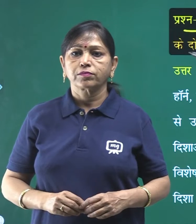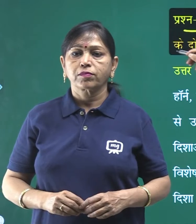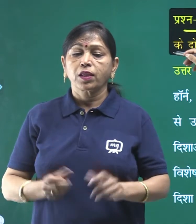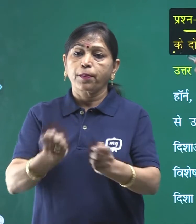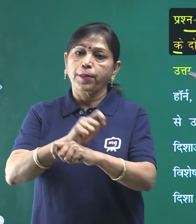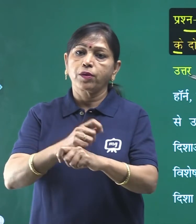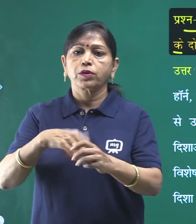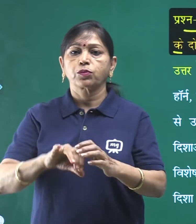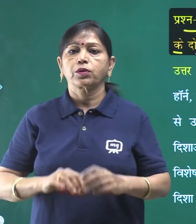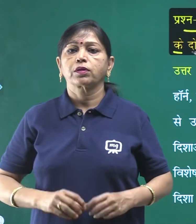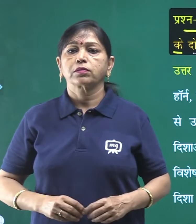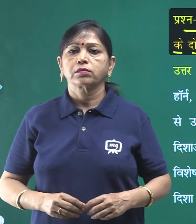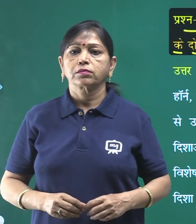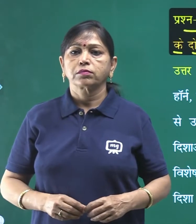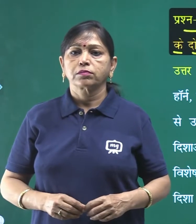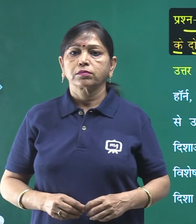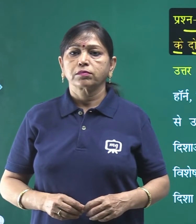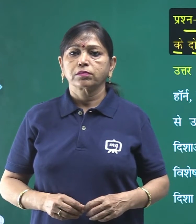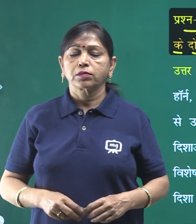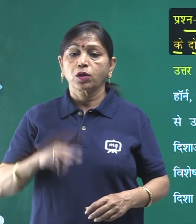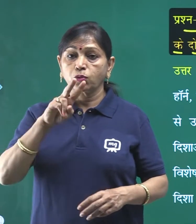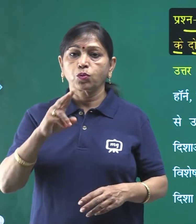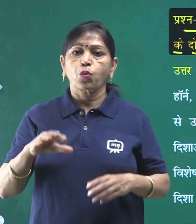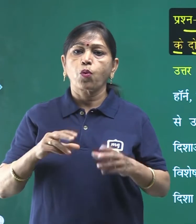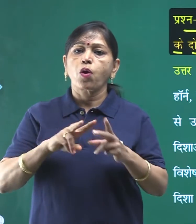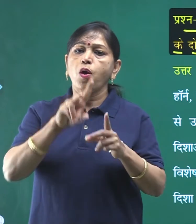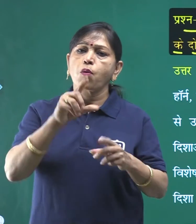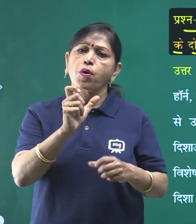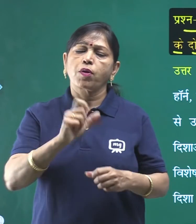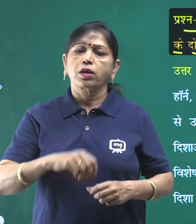परिवर्तनों के दो व्यावहारिक